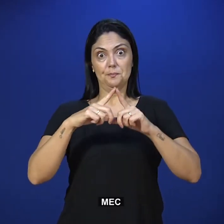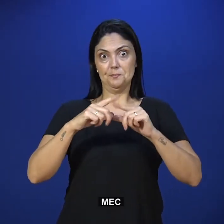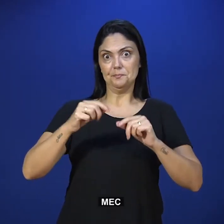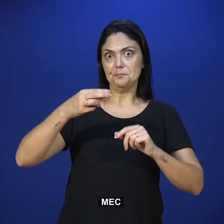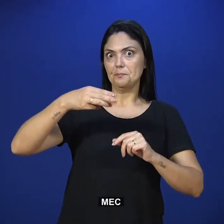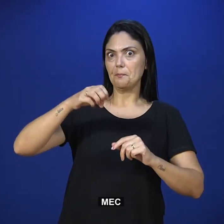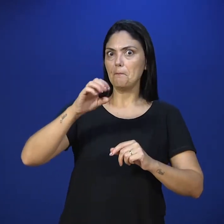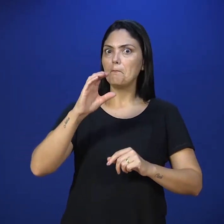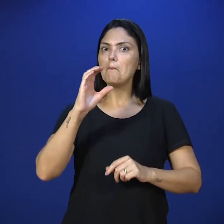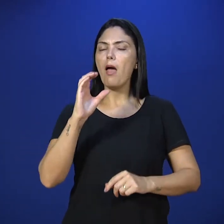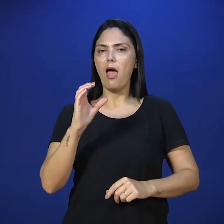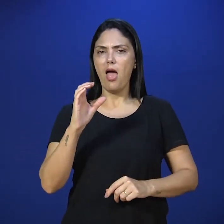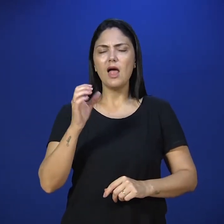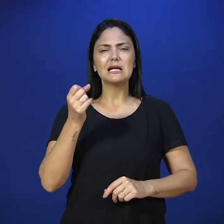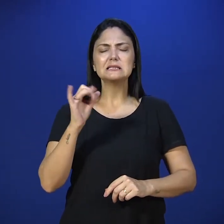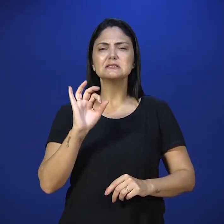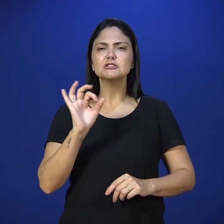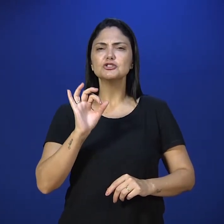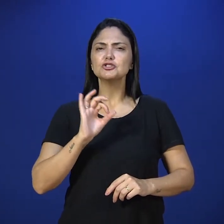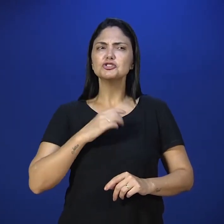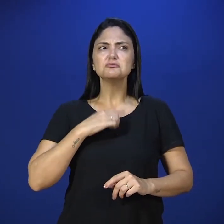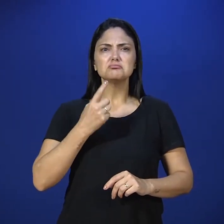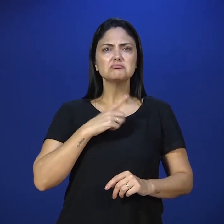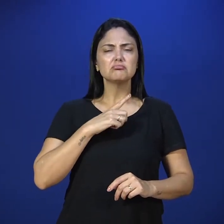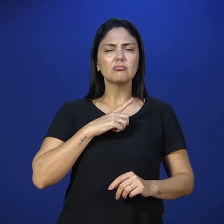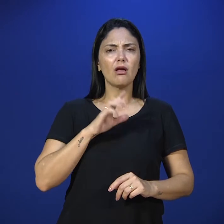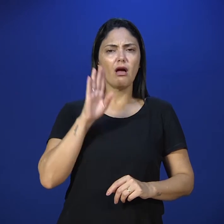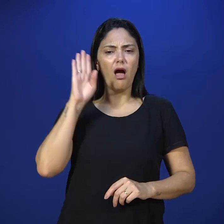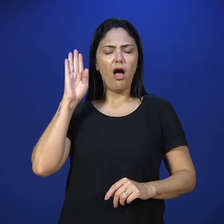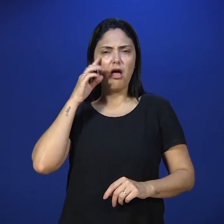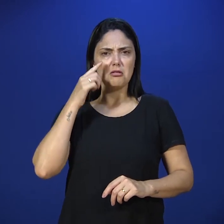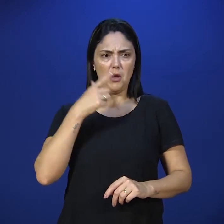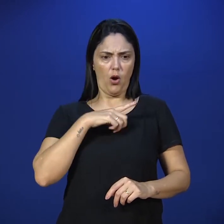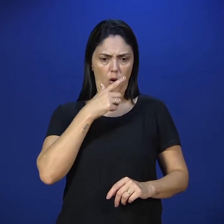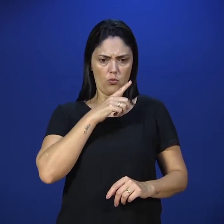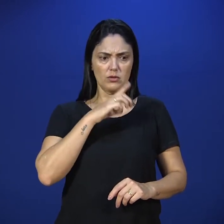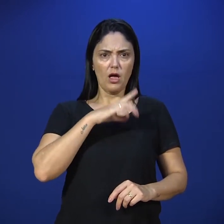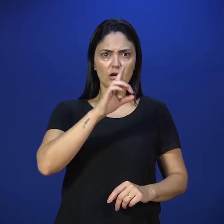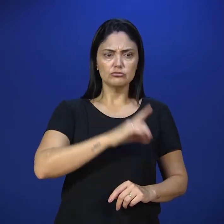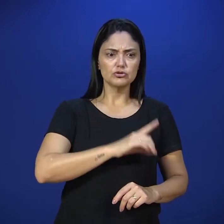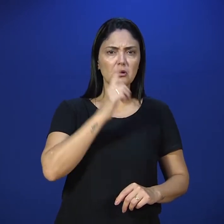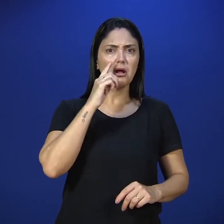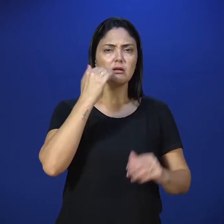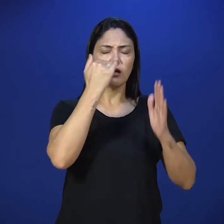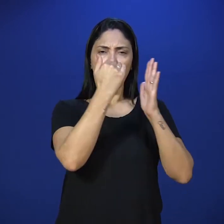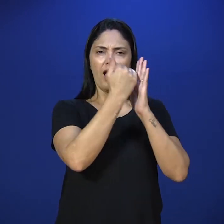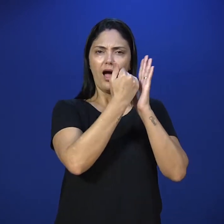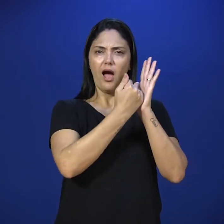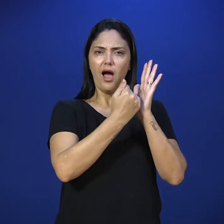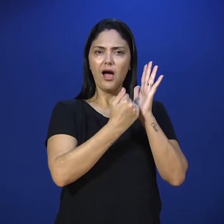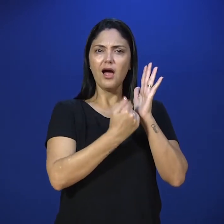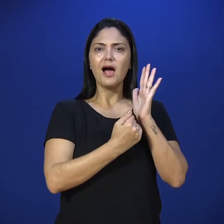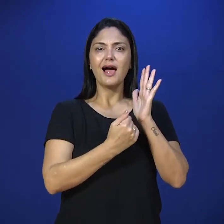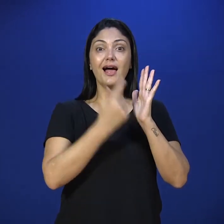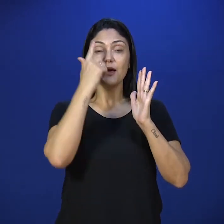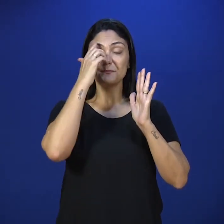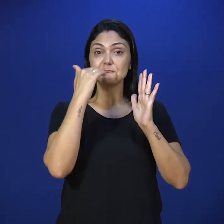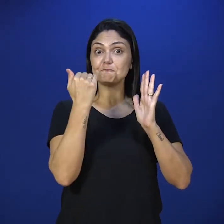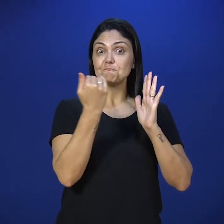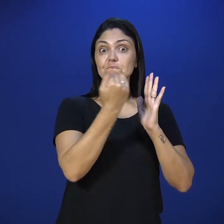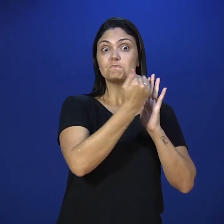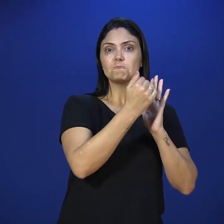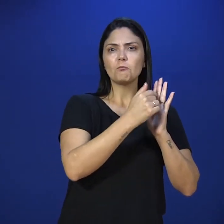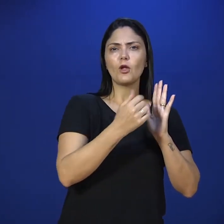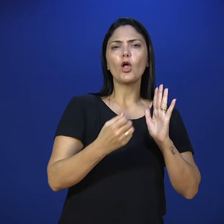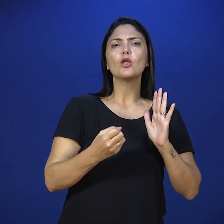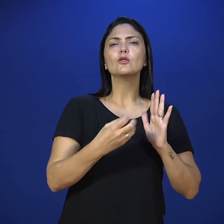Educação, MEC, sem reserva de direito ao candidato, ficando classificado na forma deste edital e respeitando o